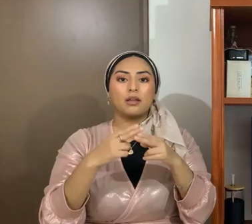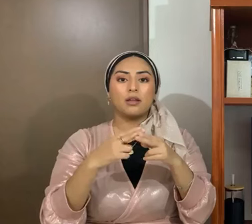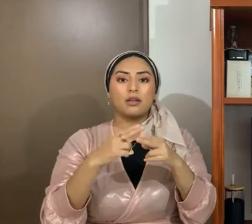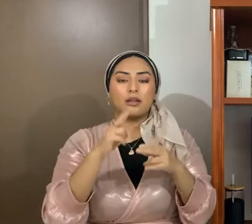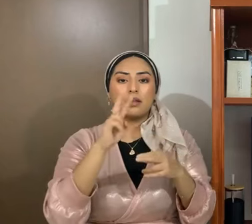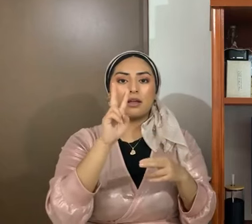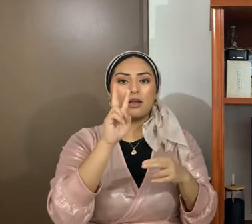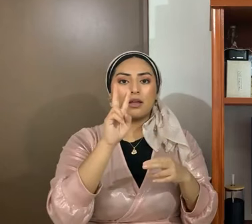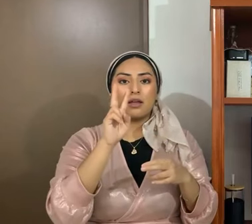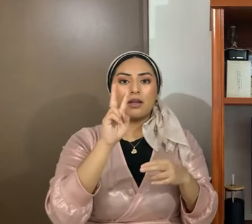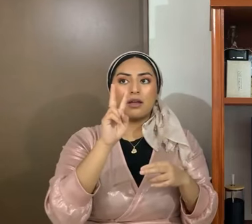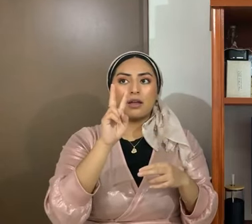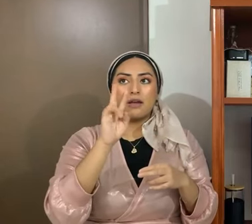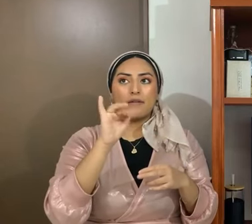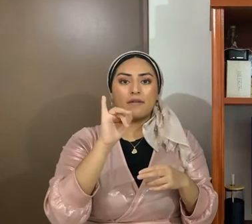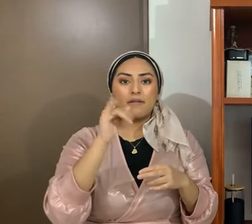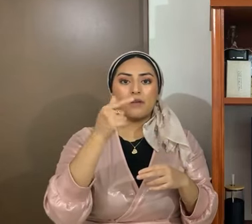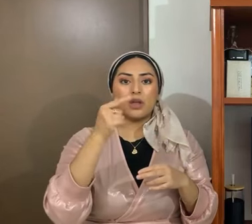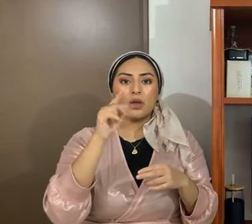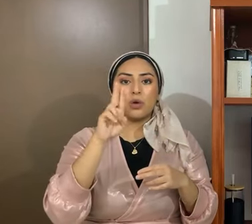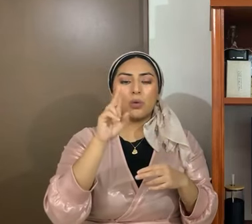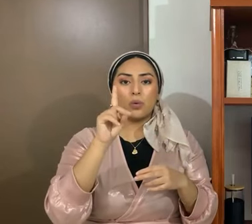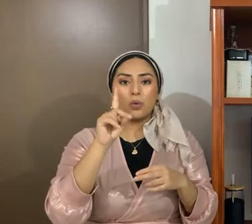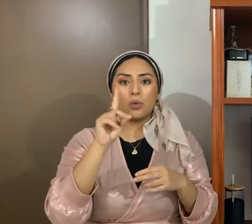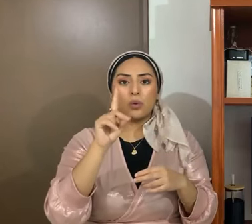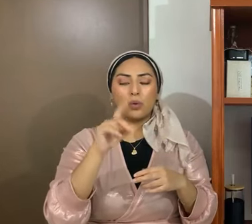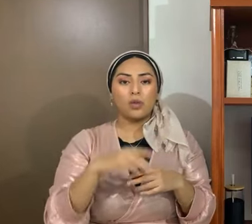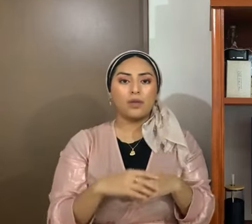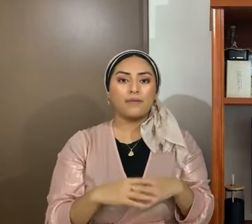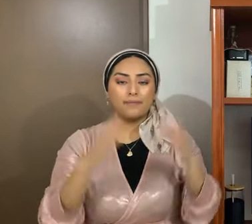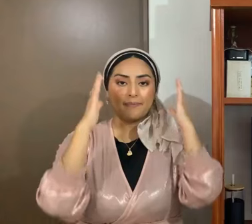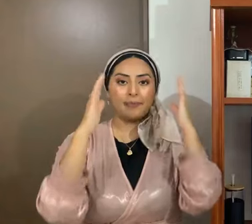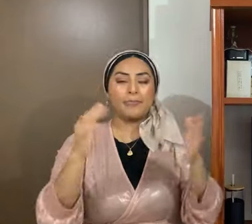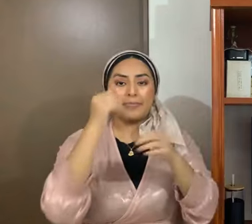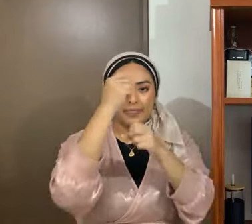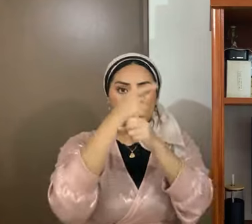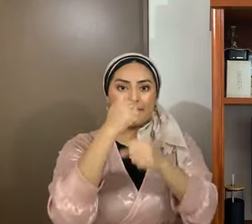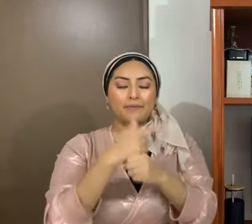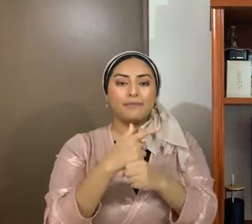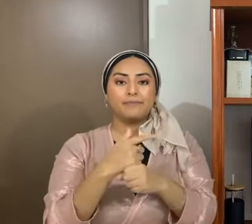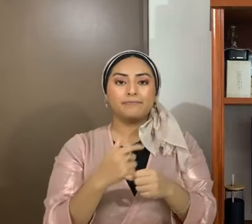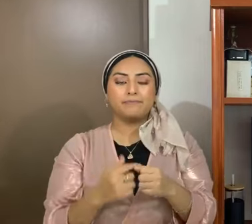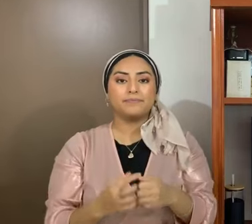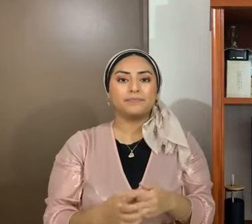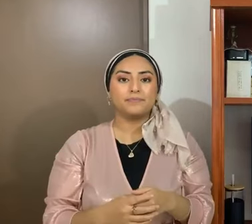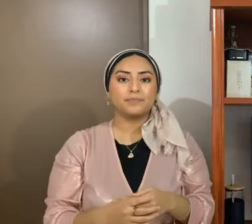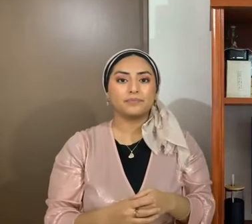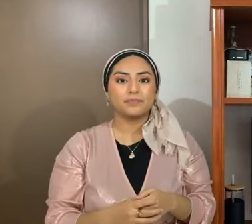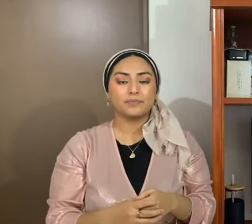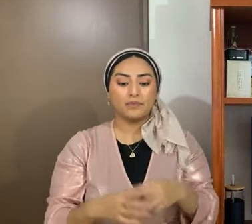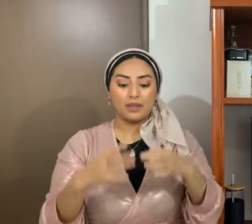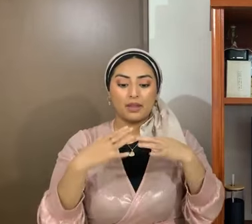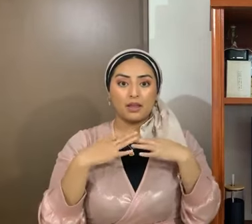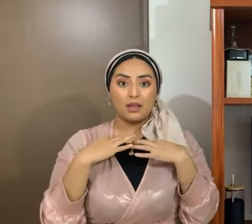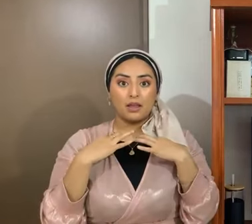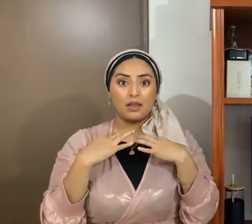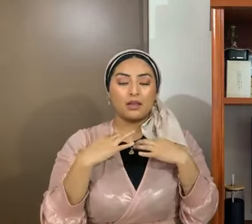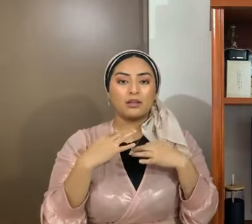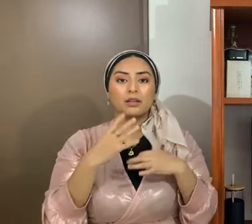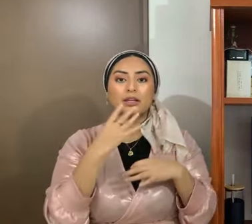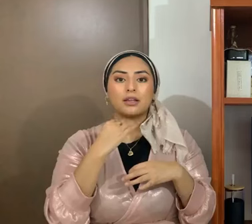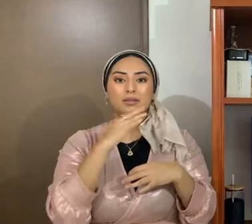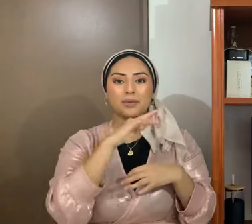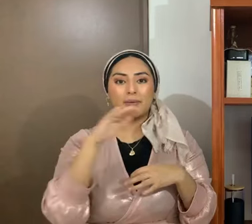bigud, bigud. Mucha atención todos, hermanos, hermanas, sobre todo los nuevecitos. Vestimenta se